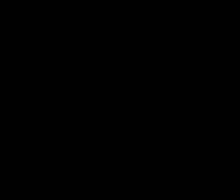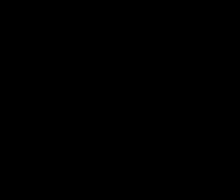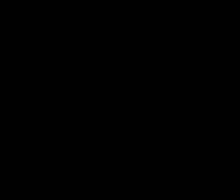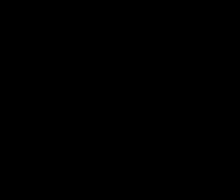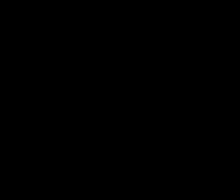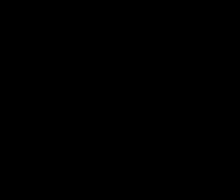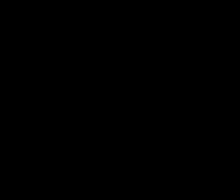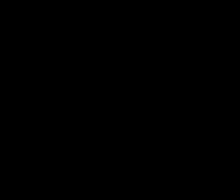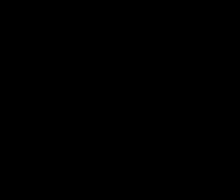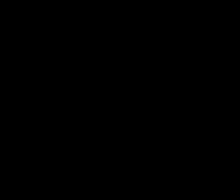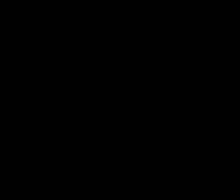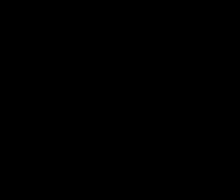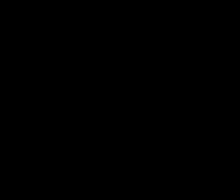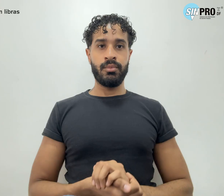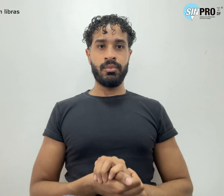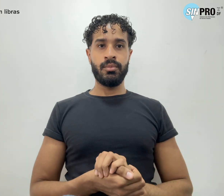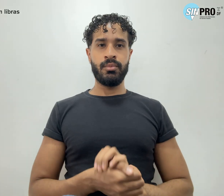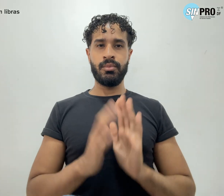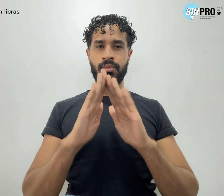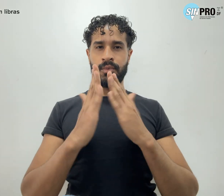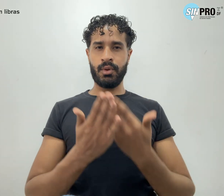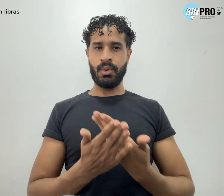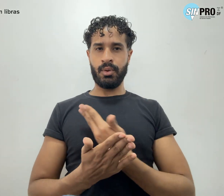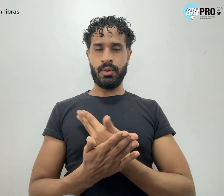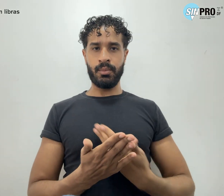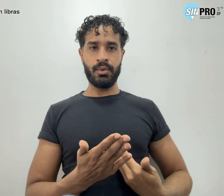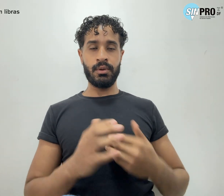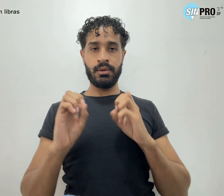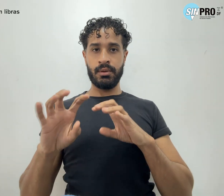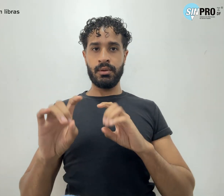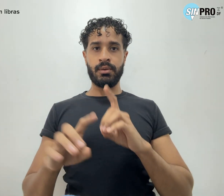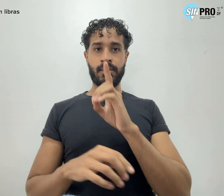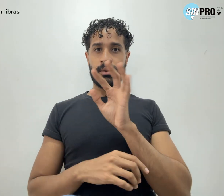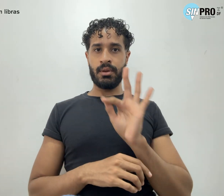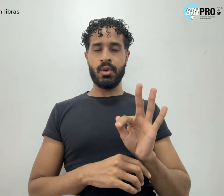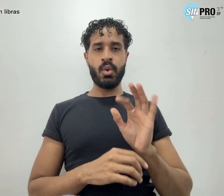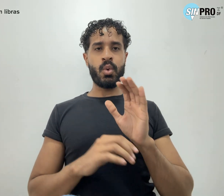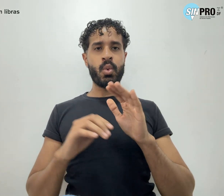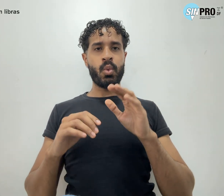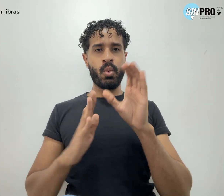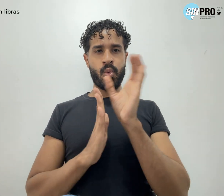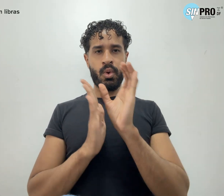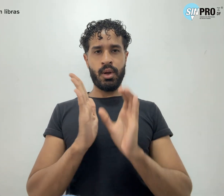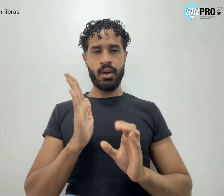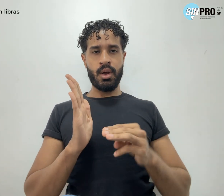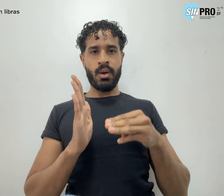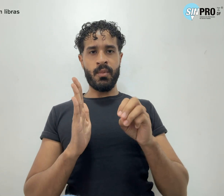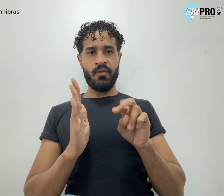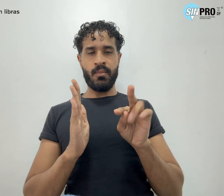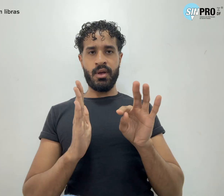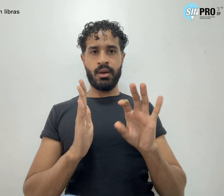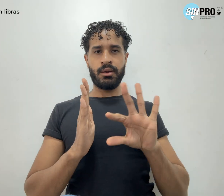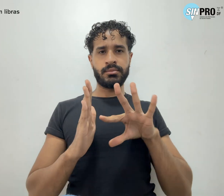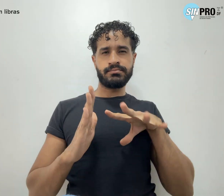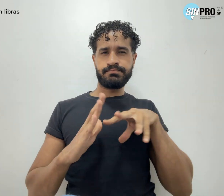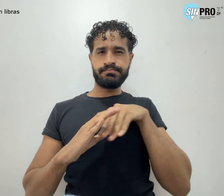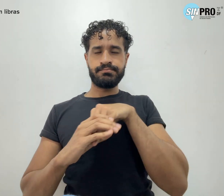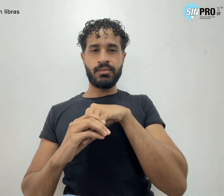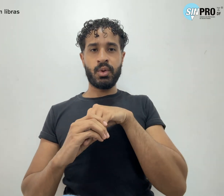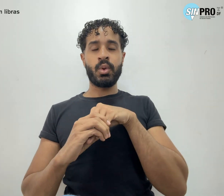do Distrito Federal, o currículo em movimento condensa a política pública curricular